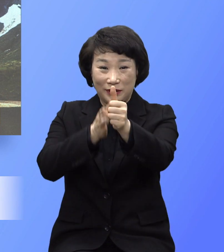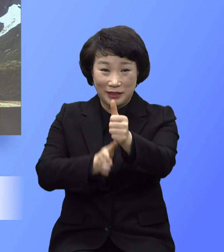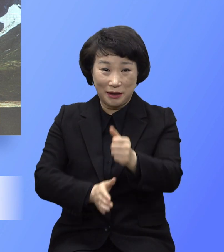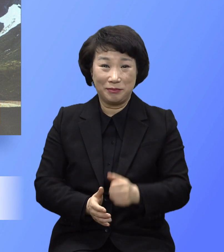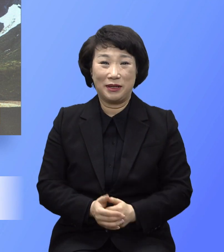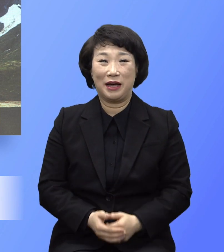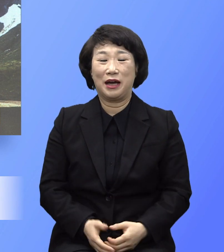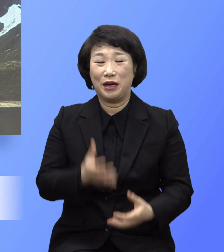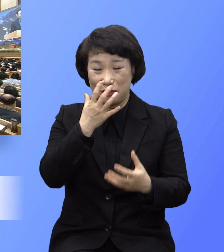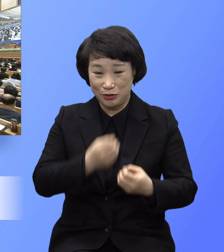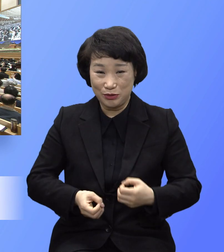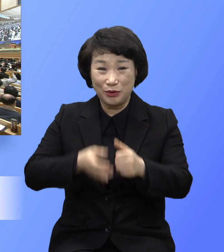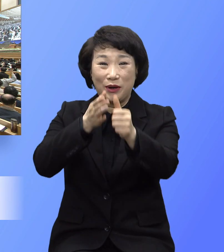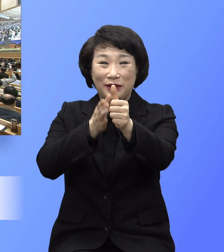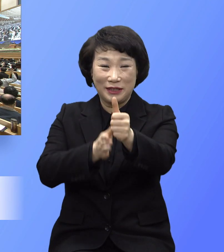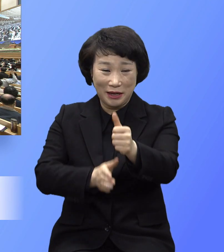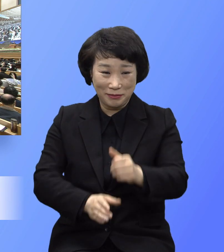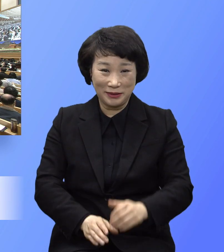축원합니다.